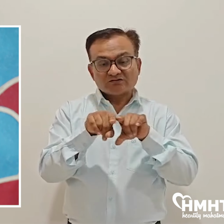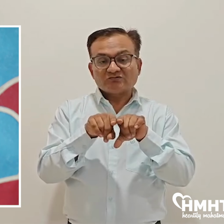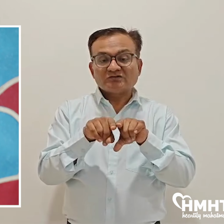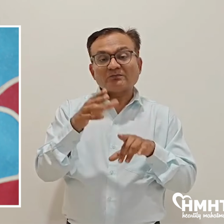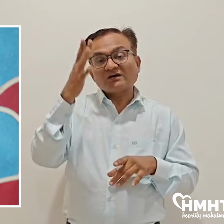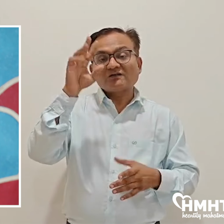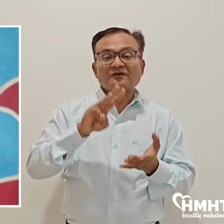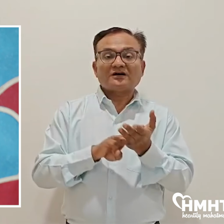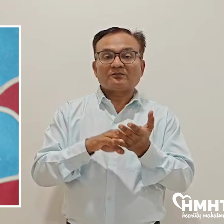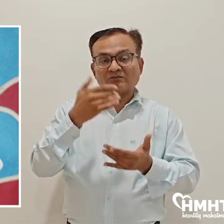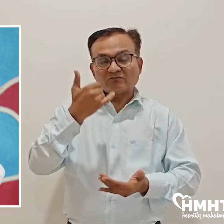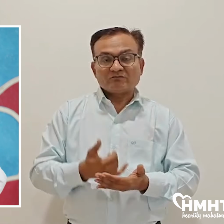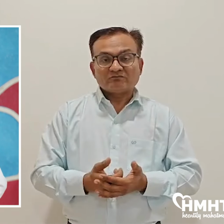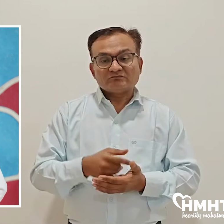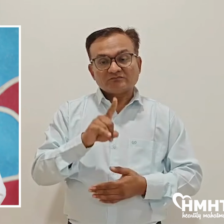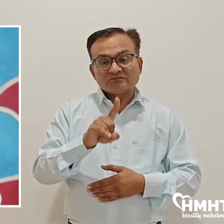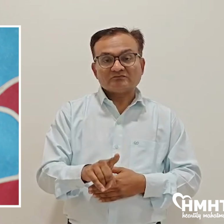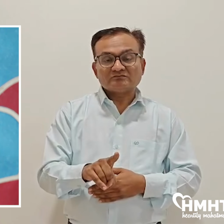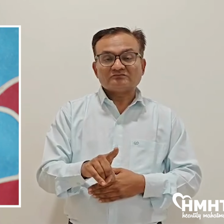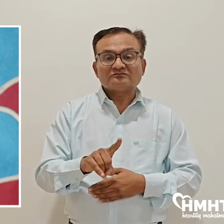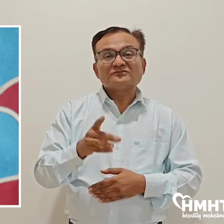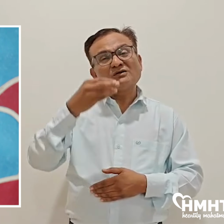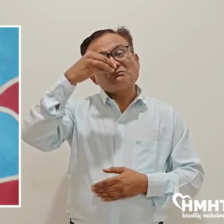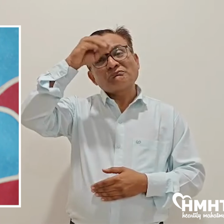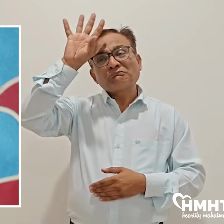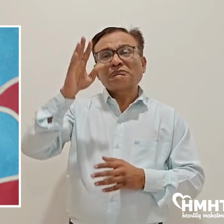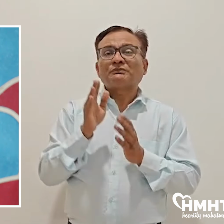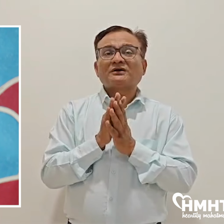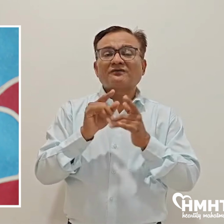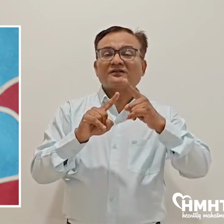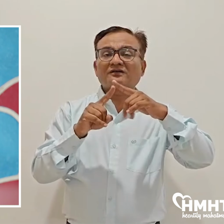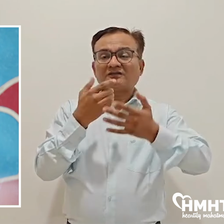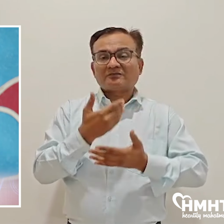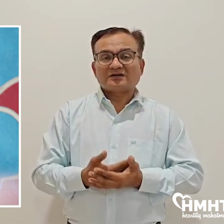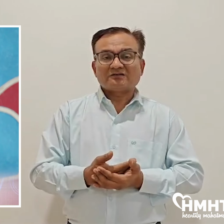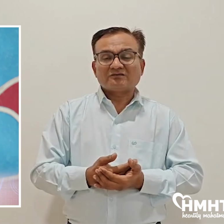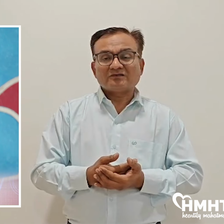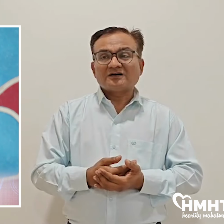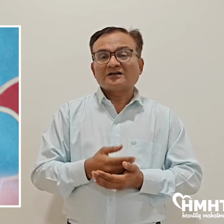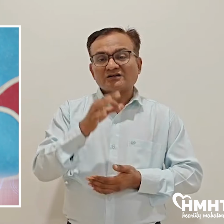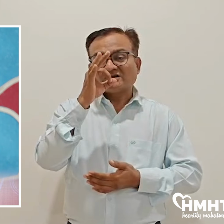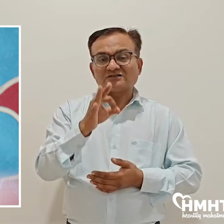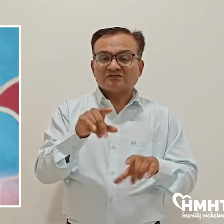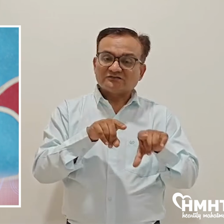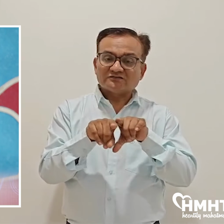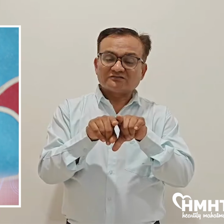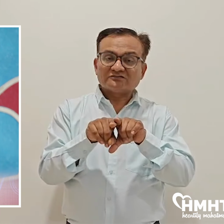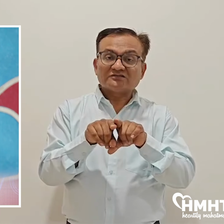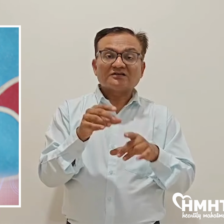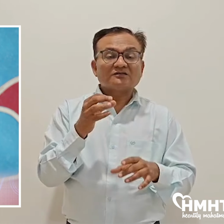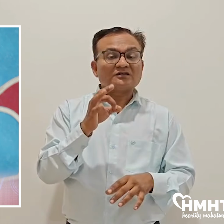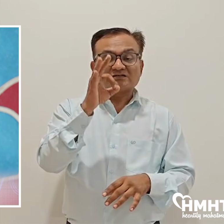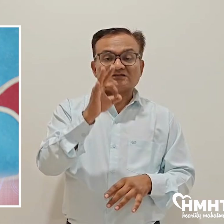ભગવાન મહાવીરના વખતમાં, ઋષભદેવના વખતમાં, અનંત કાળ પછી પણ એ સત જ રહેશે. એના ગુણધર્મ સહિત એક જ સ્વભાવનું